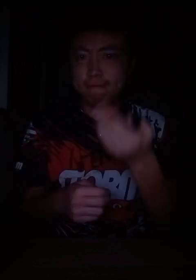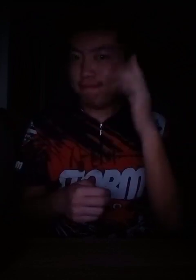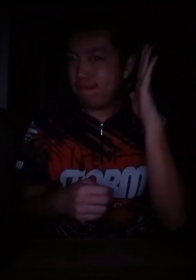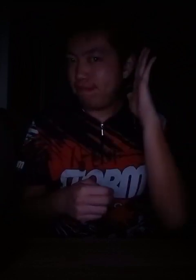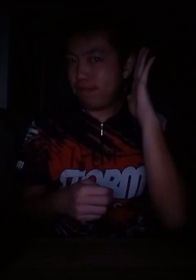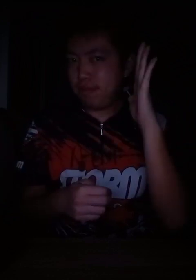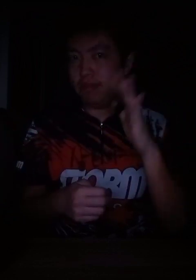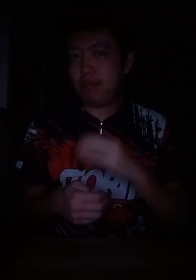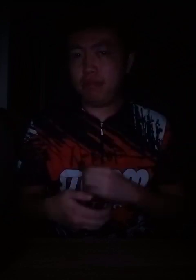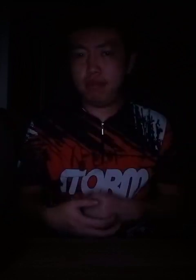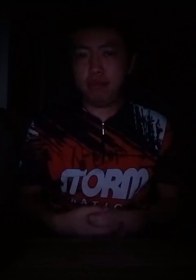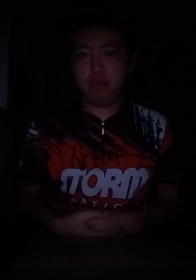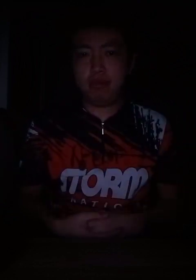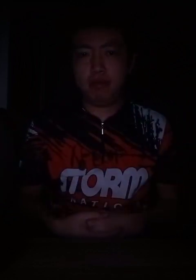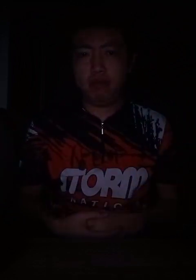들어보시죠.